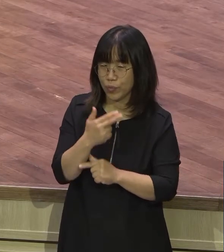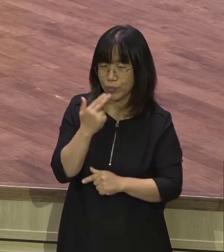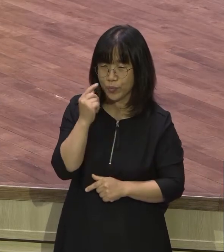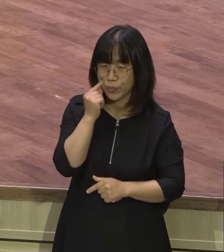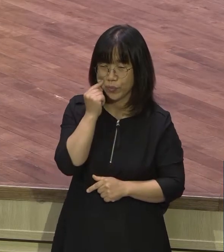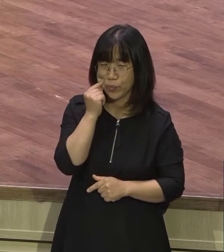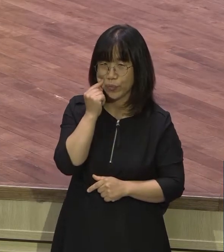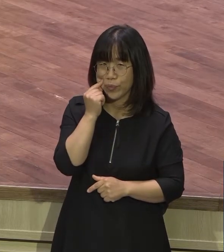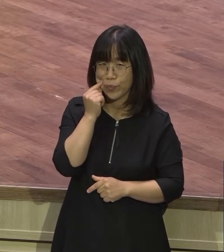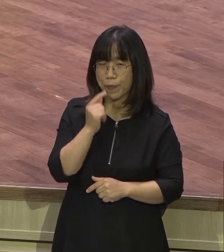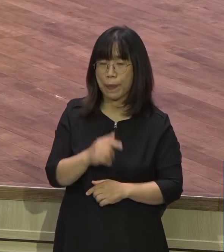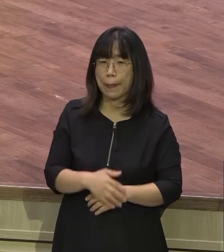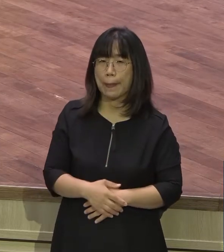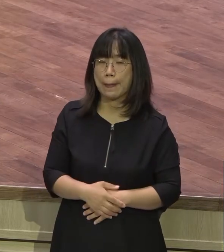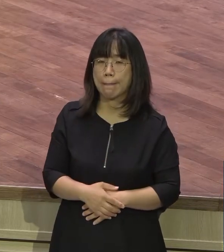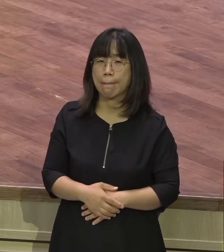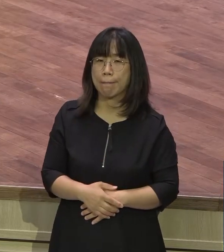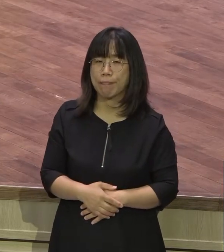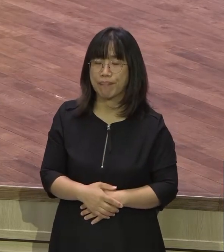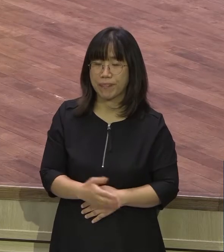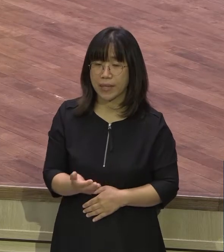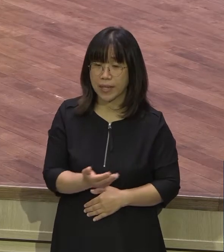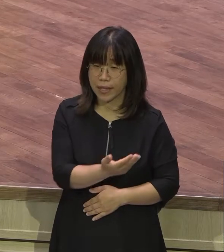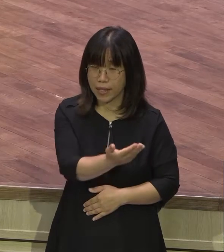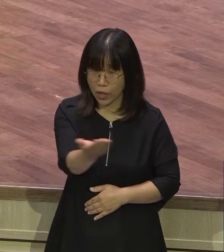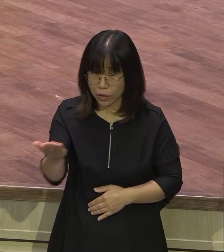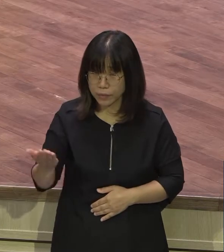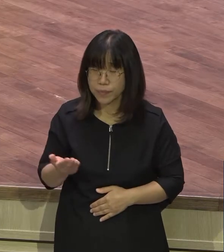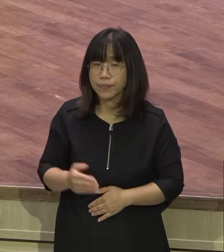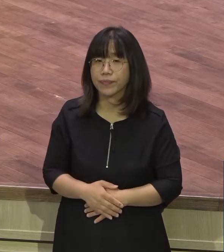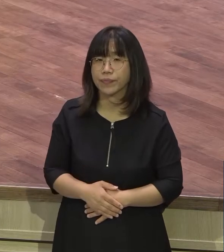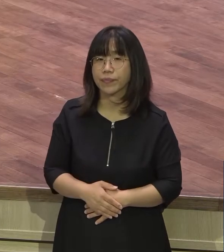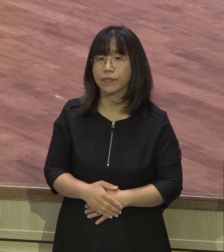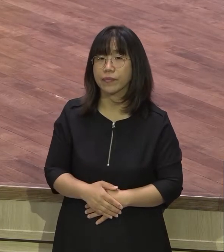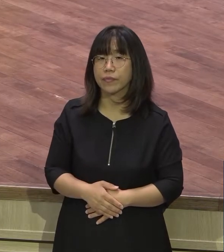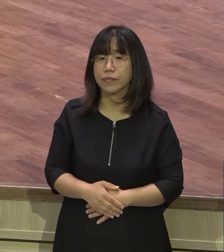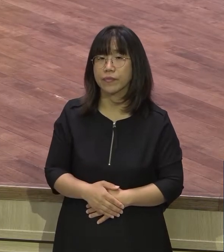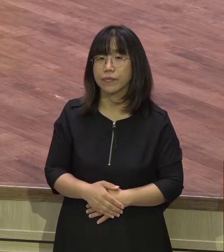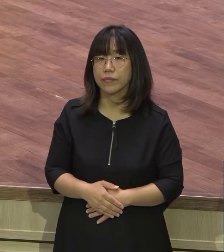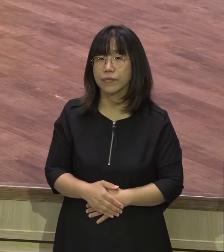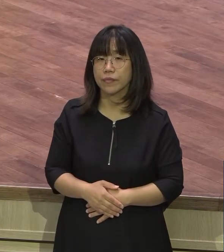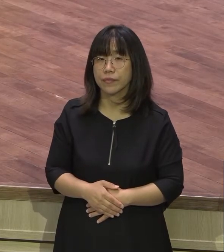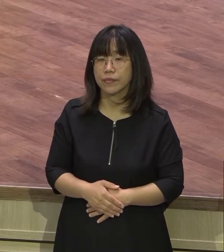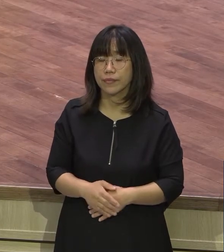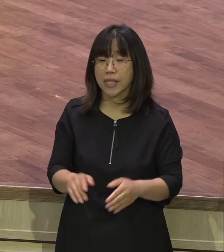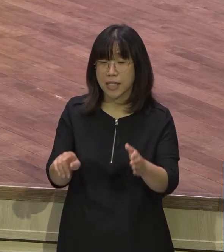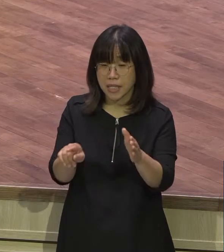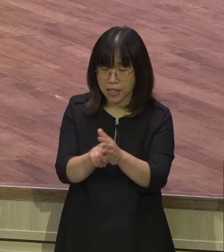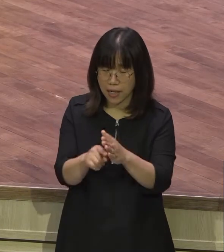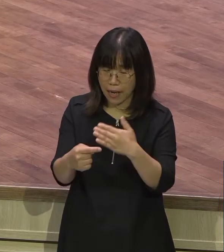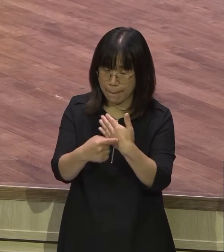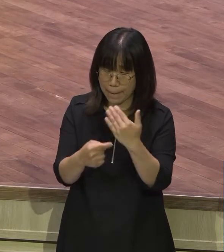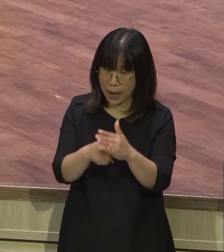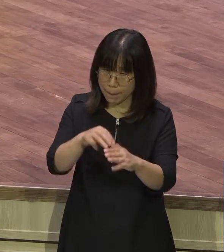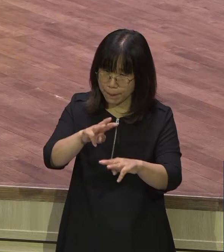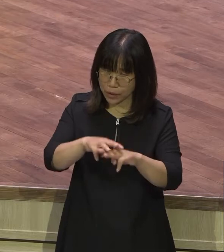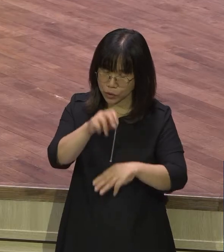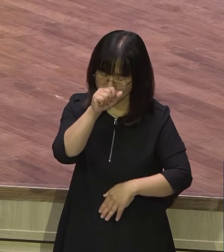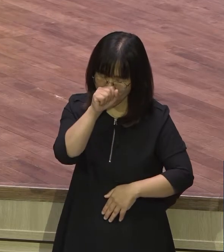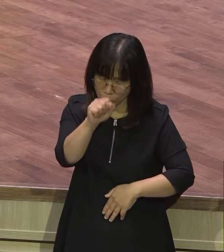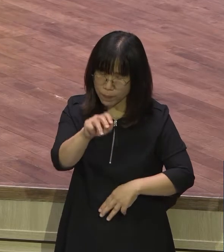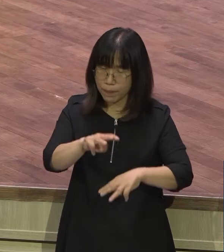그것도 그렇게 잘하지 못해요 예언계 모든 성도들은 여러분의 신앙의 마음밭은 좋은 밭이 되길